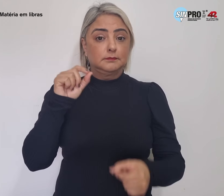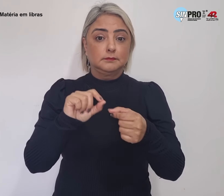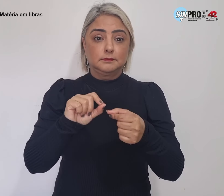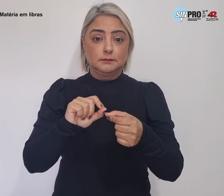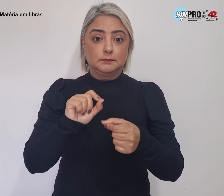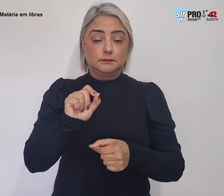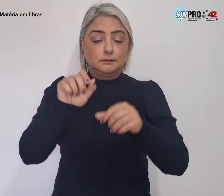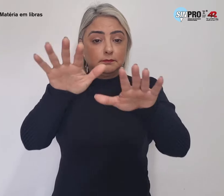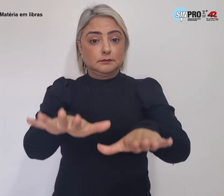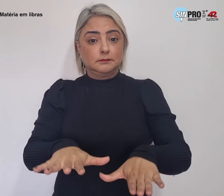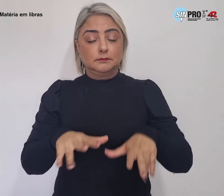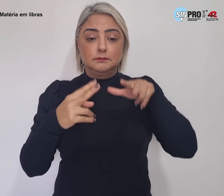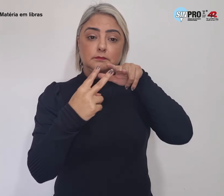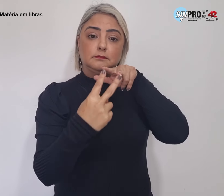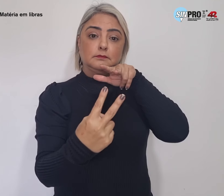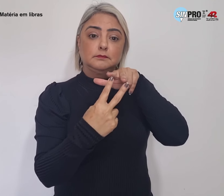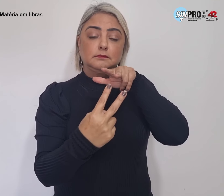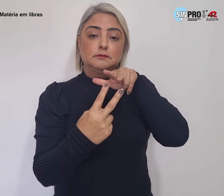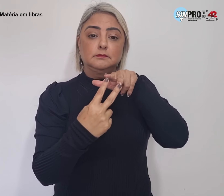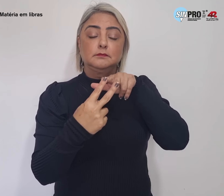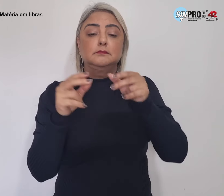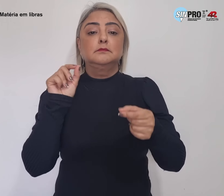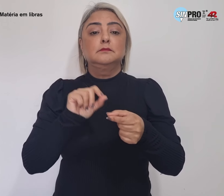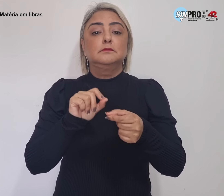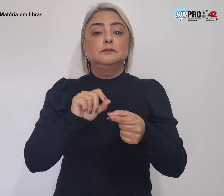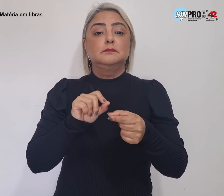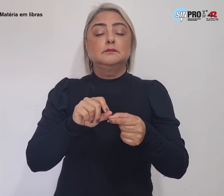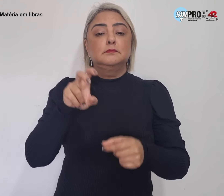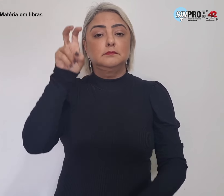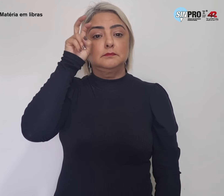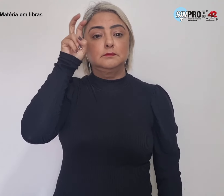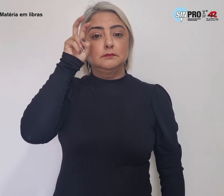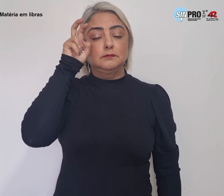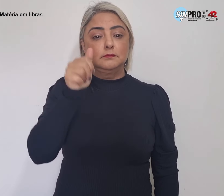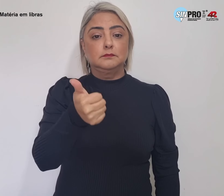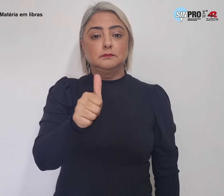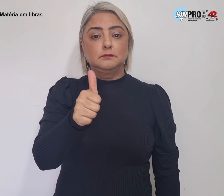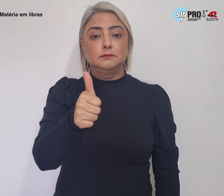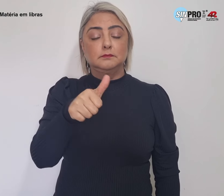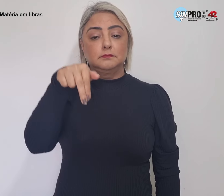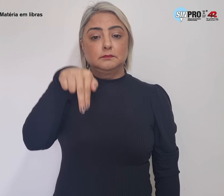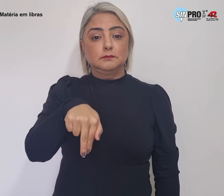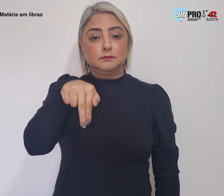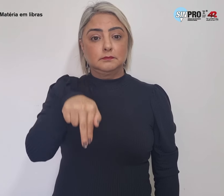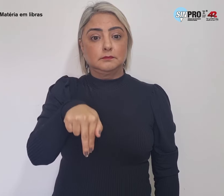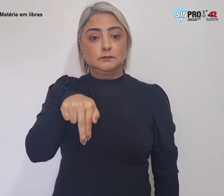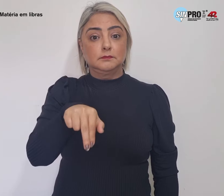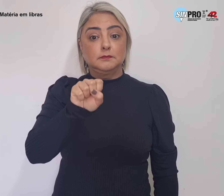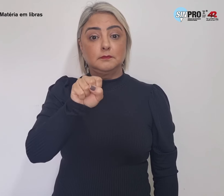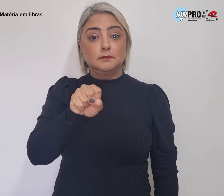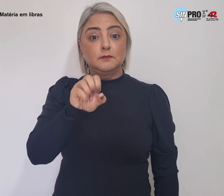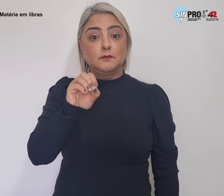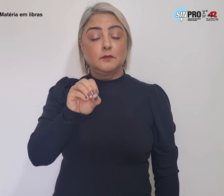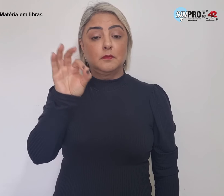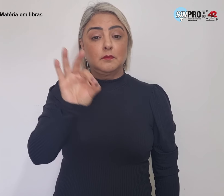realizada nesta quinta-feira, 11 do 11, por 80% dos participantes. Um dos